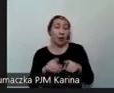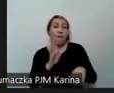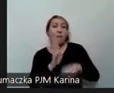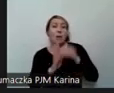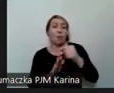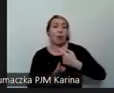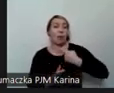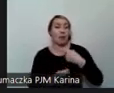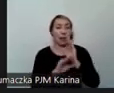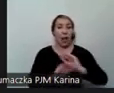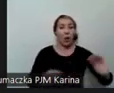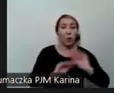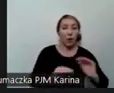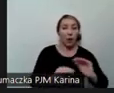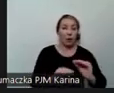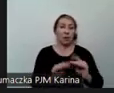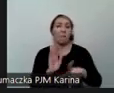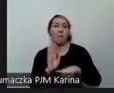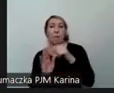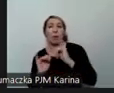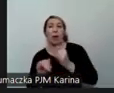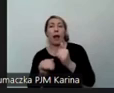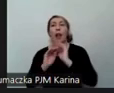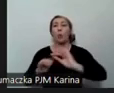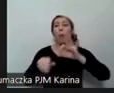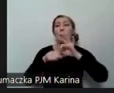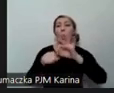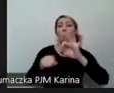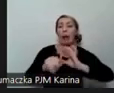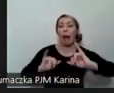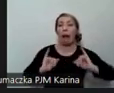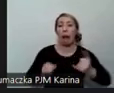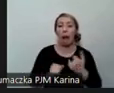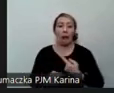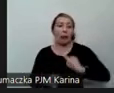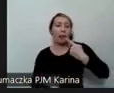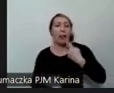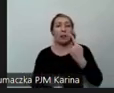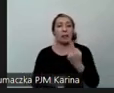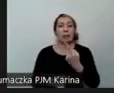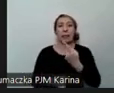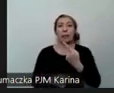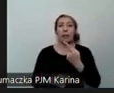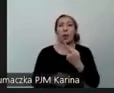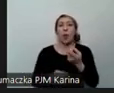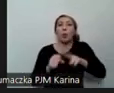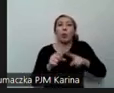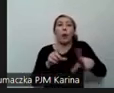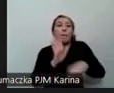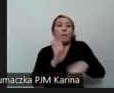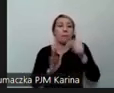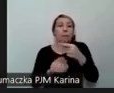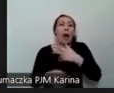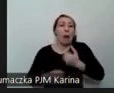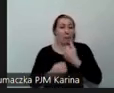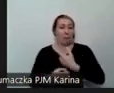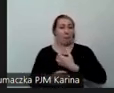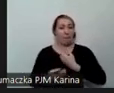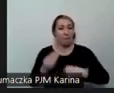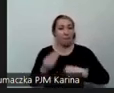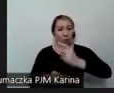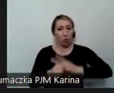wybór jak prowadzić tę edukację, w jakim języku ona będzie bardziej dostępna i to